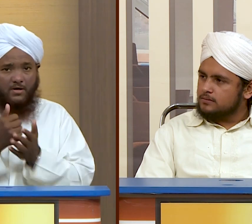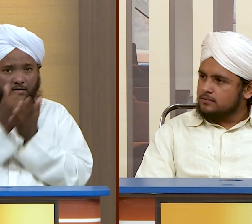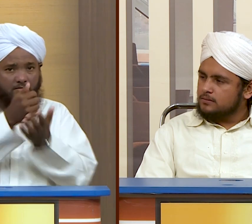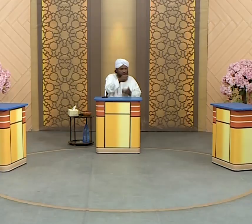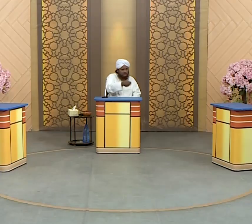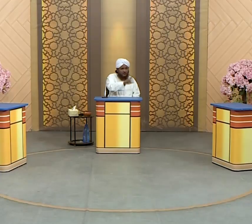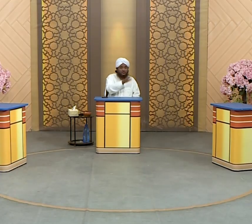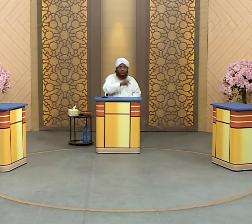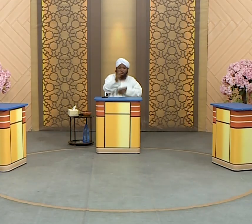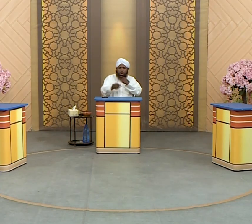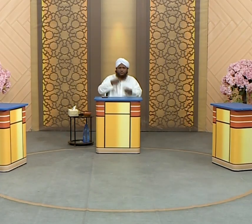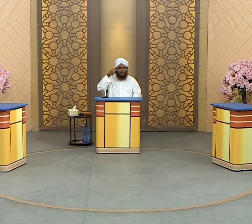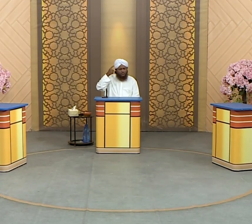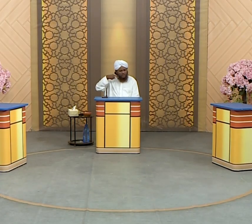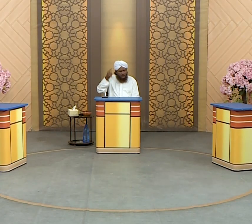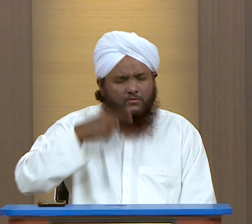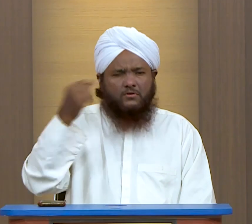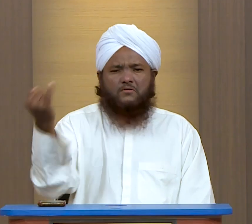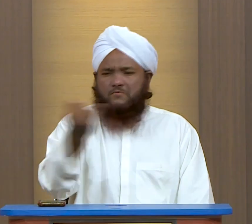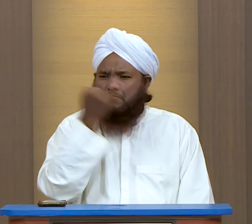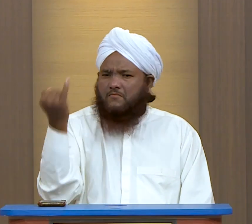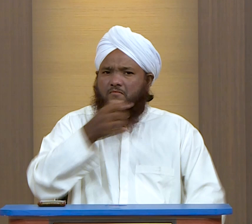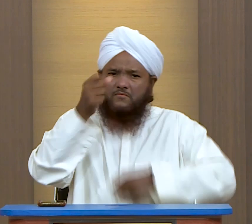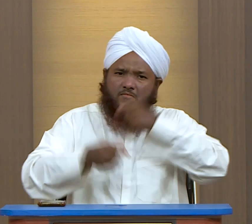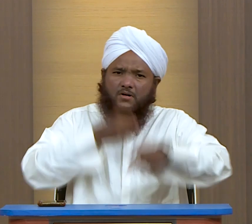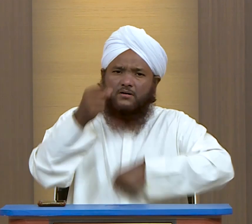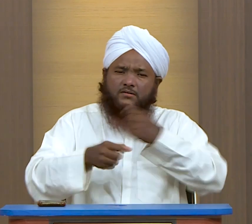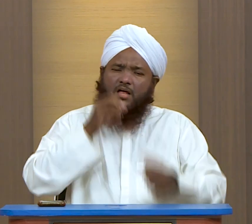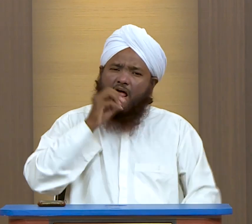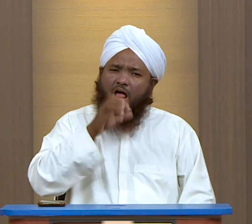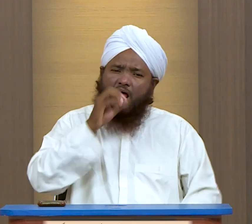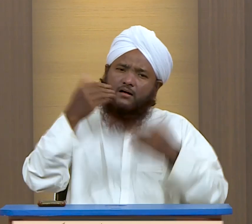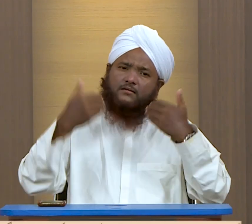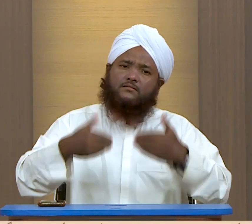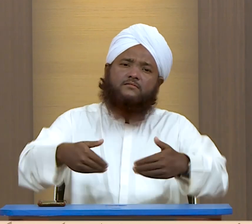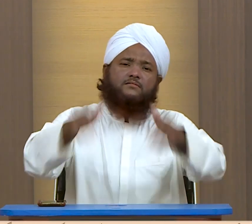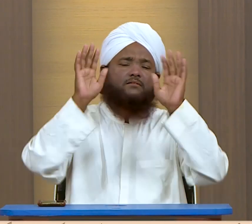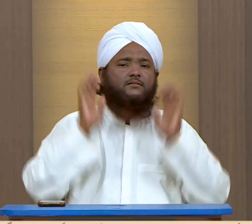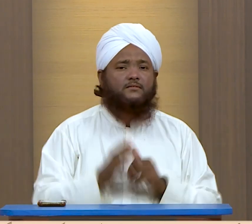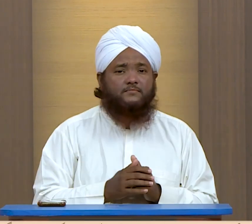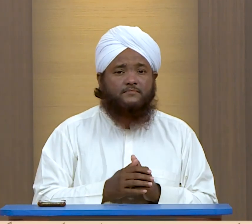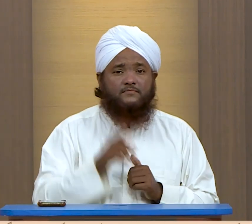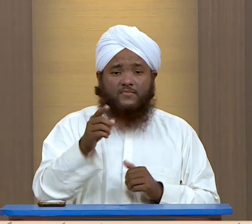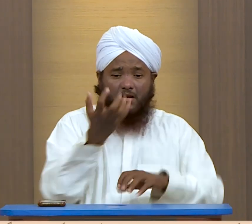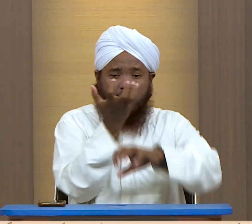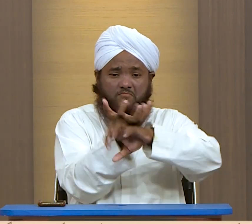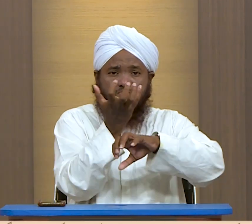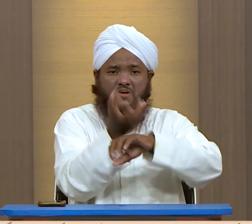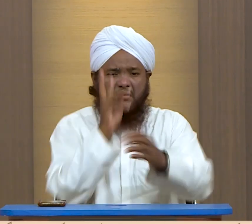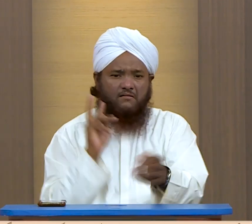چور پاگلوں کی طرح بھاگتا اور چیختا چلاتا رہا، یہاں تک کہ ایک پہاڑ سے نیچے گر کر مر گیا